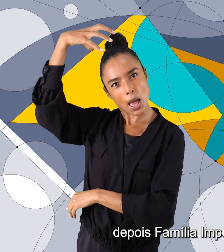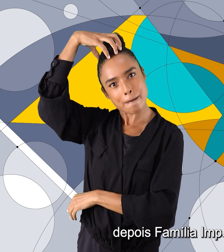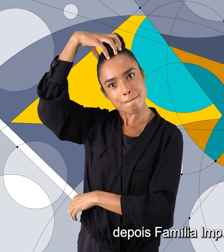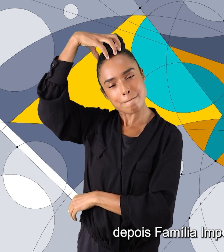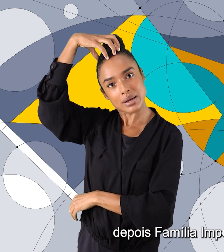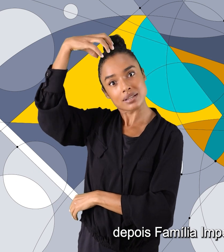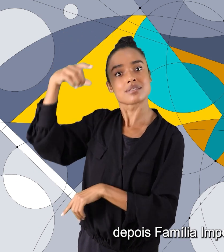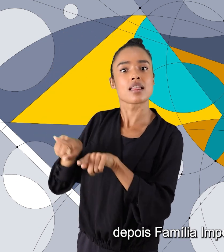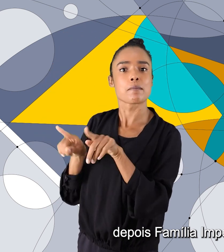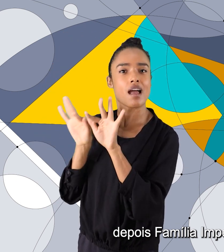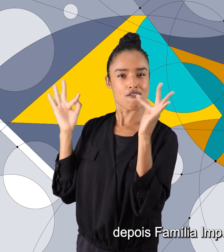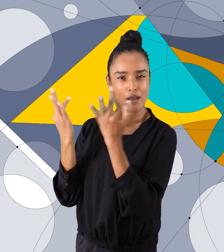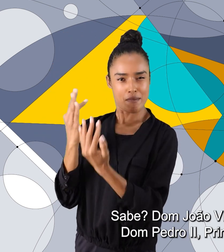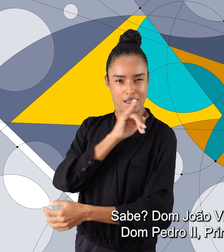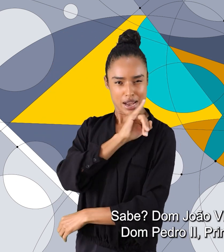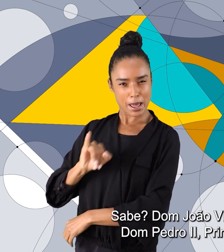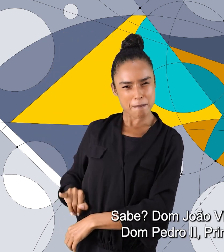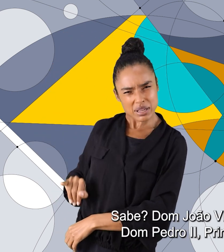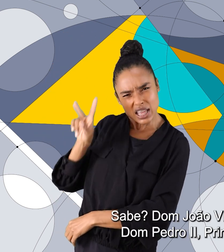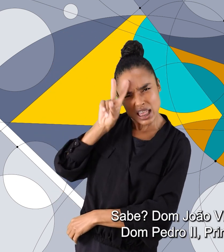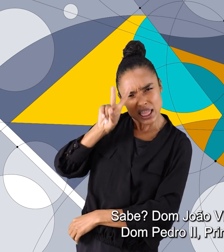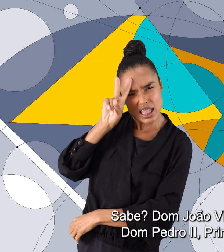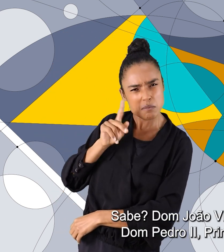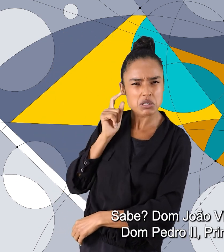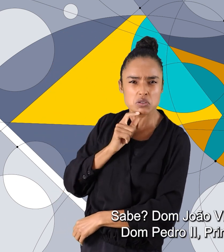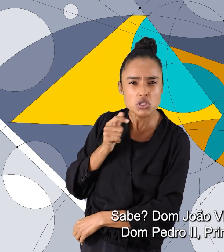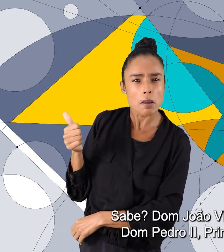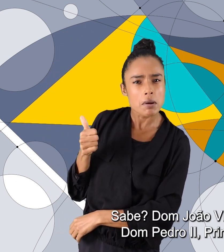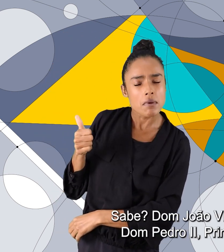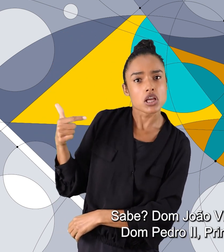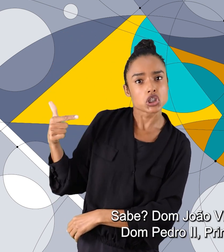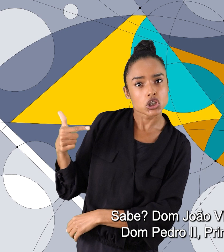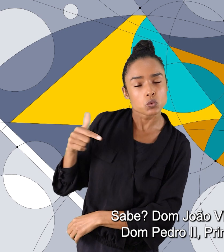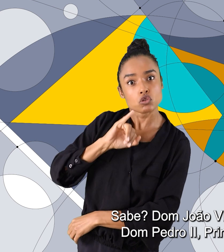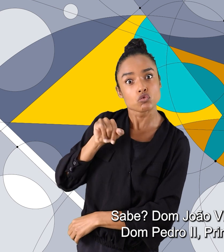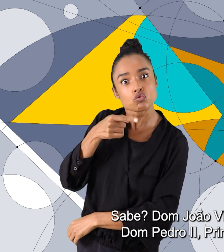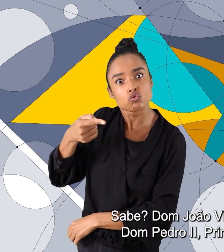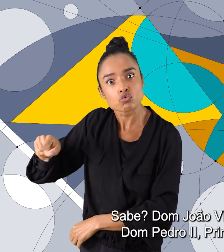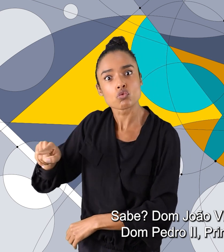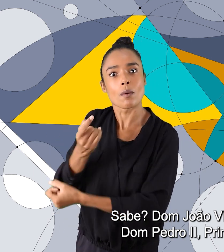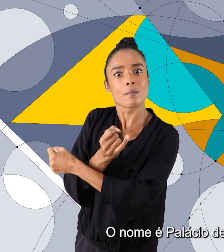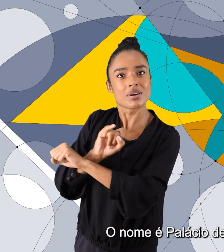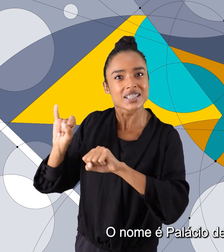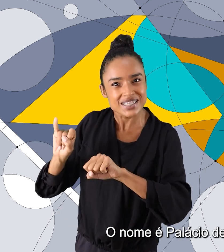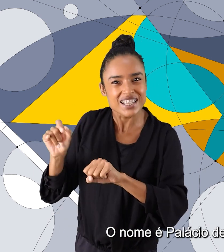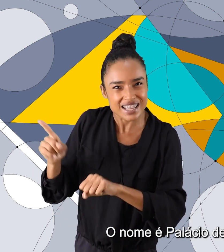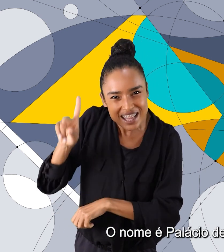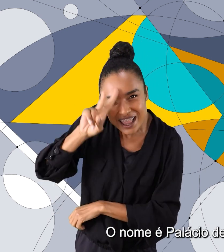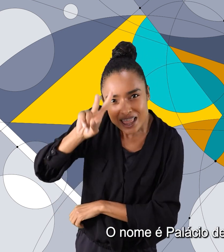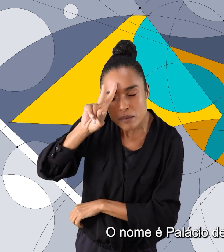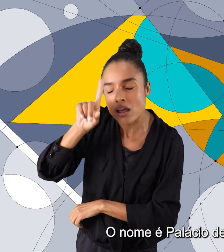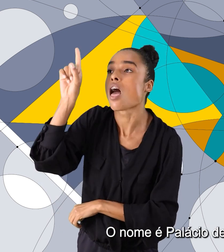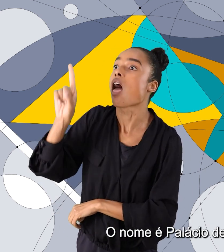depois família imperial do Brasil. Sabe, Dom João VI, Dom Pedro I, Dom Pedro II, Princesa Isabel? O nome